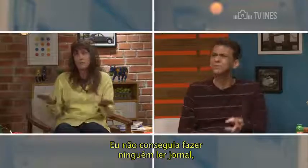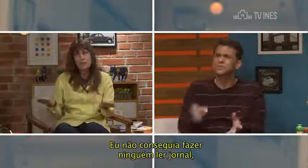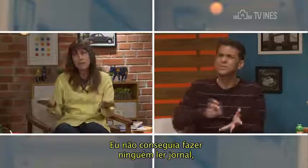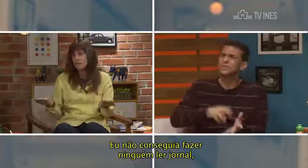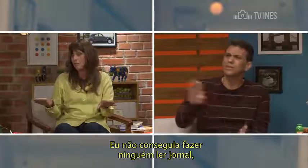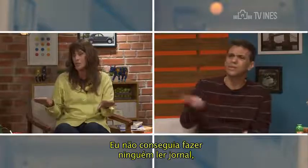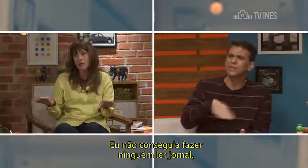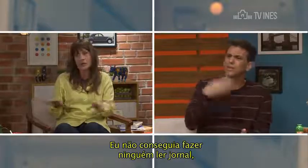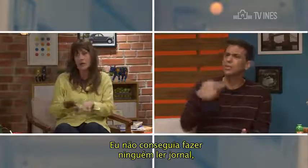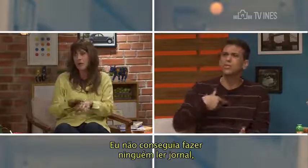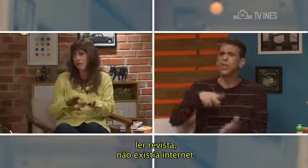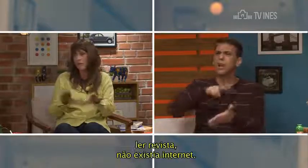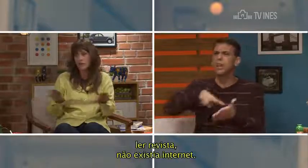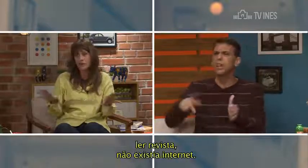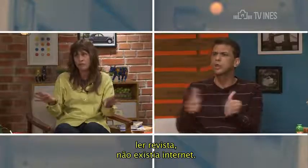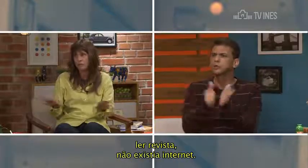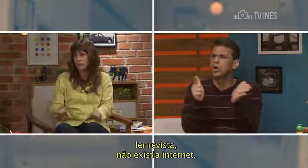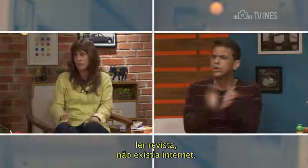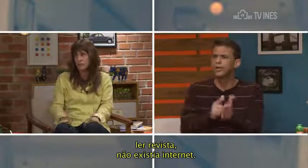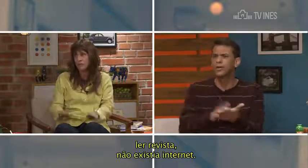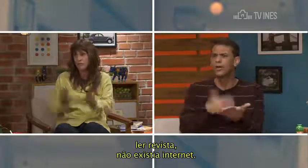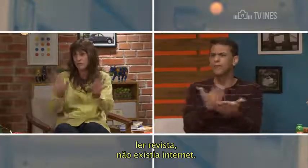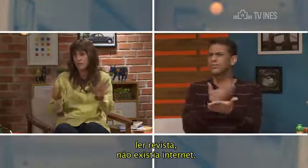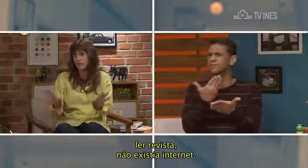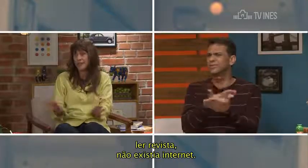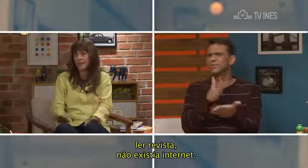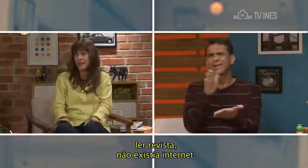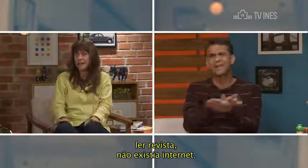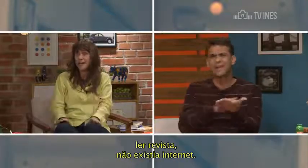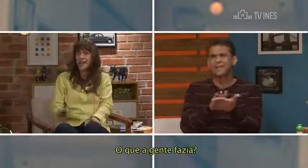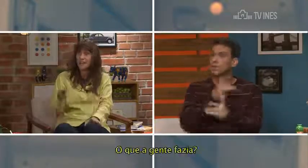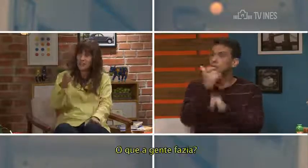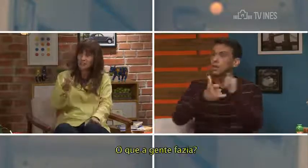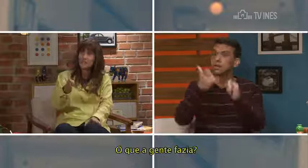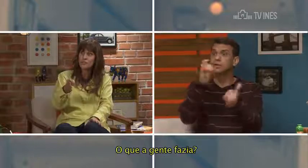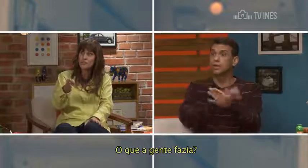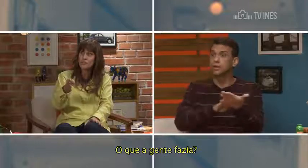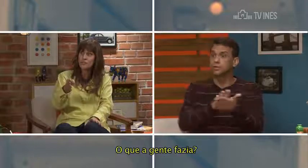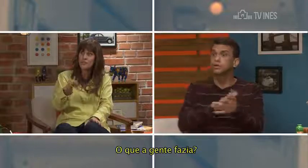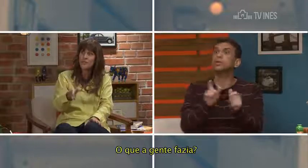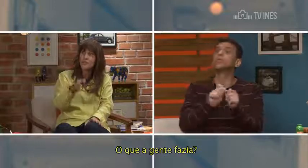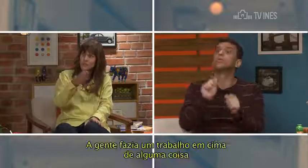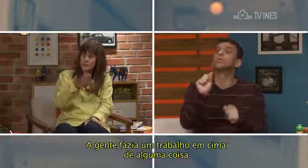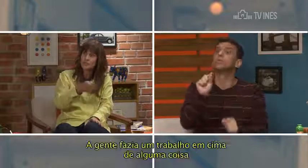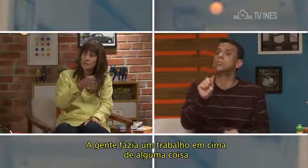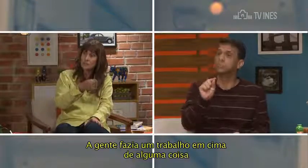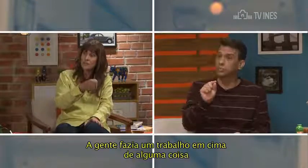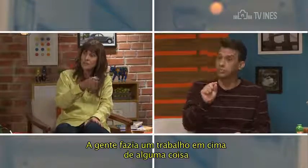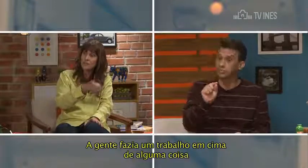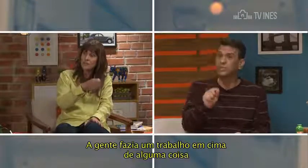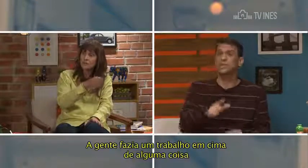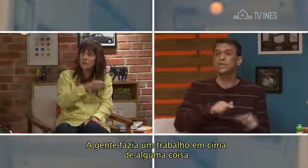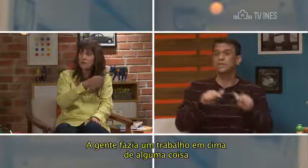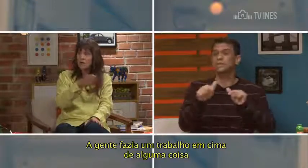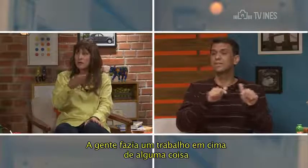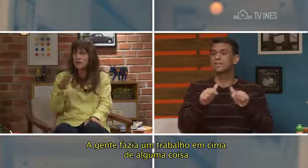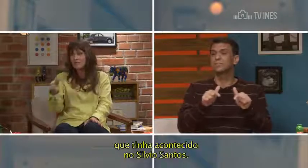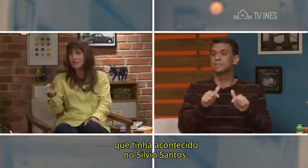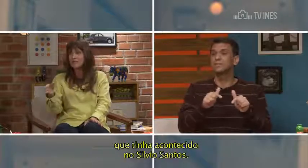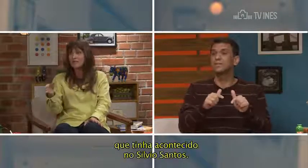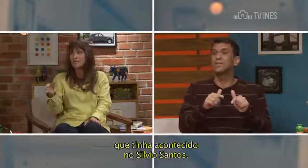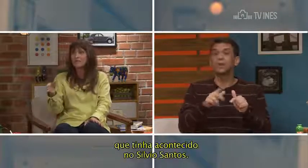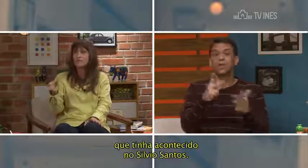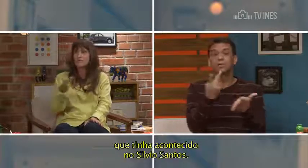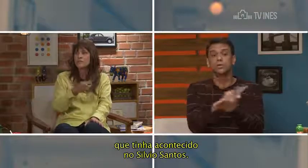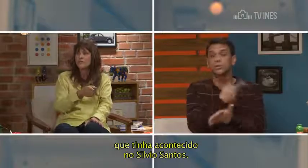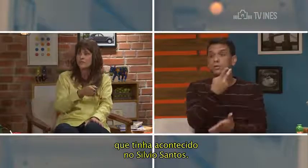conseguia fazer ninguém ler jornal, ler revista, né? Não existia internet. O que a gente fazia? A gente fazia um trabalho em cima de alguma coisa que